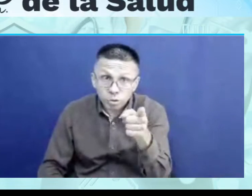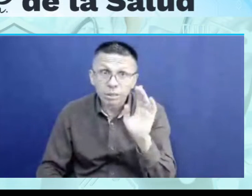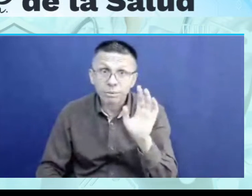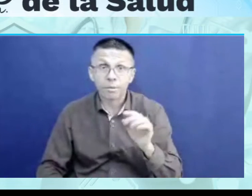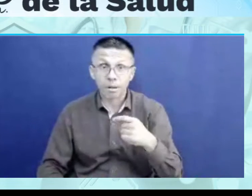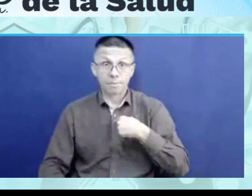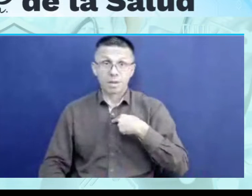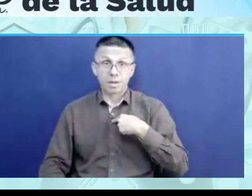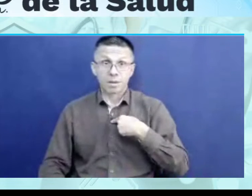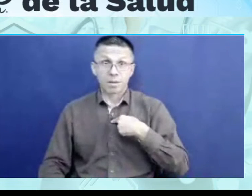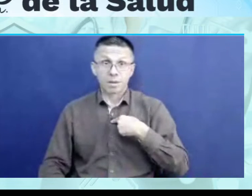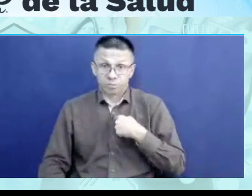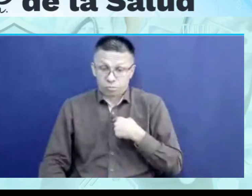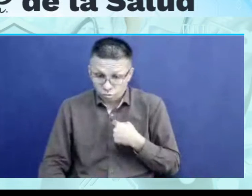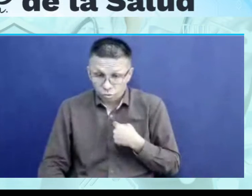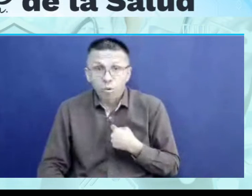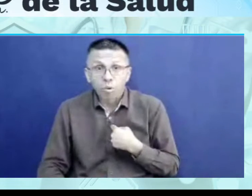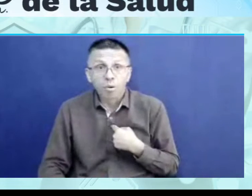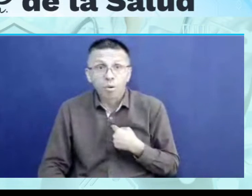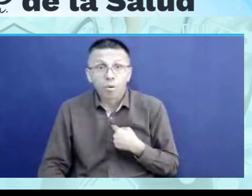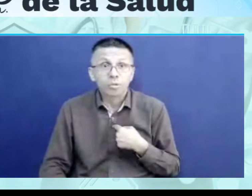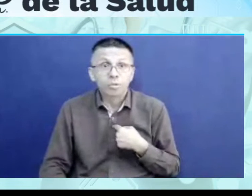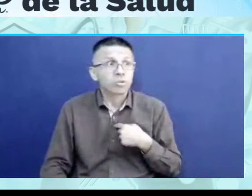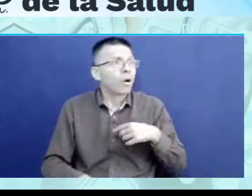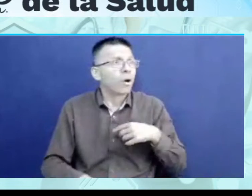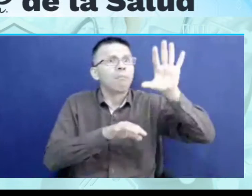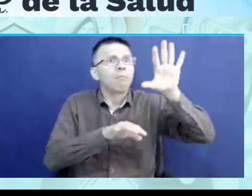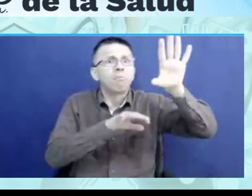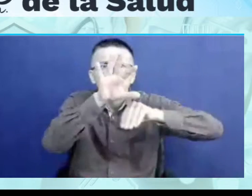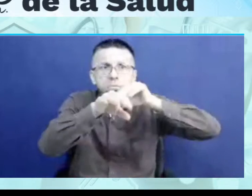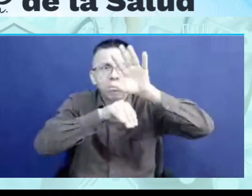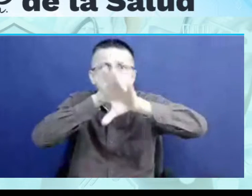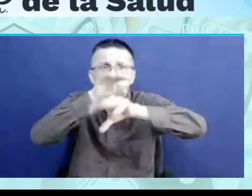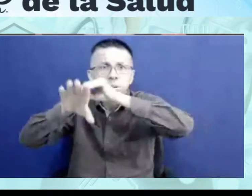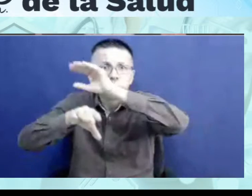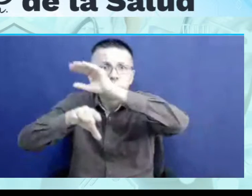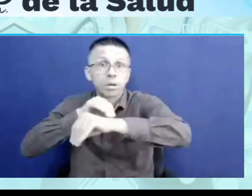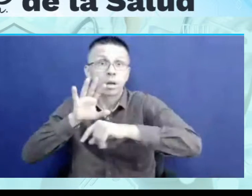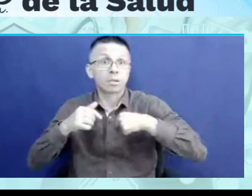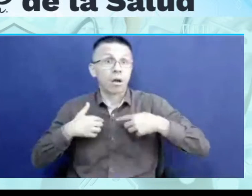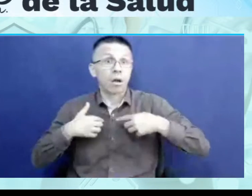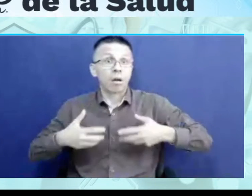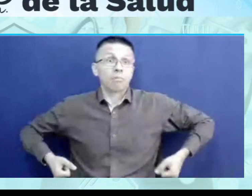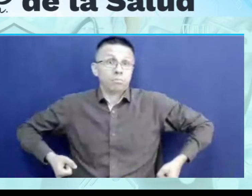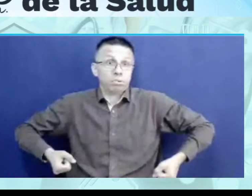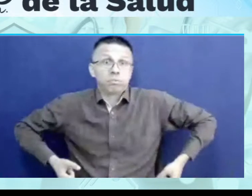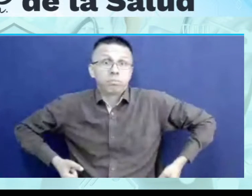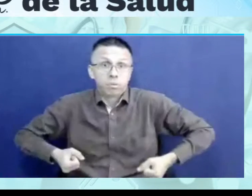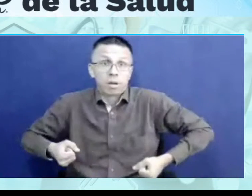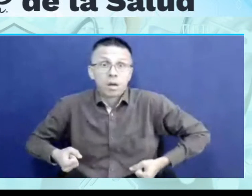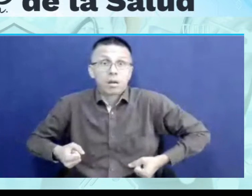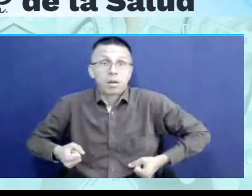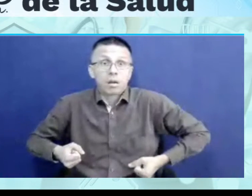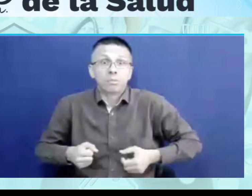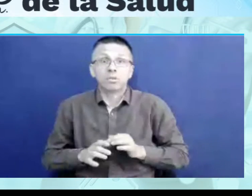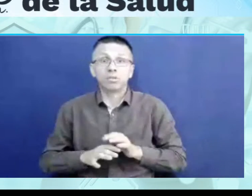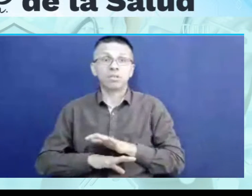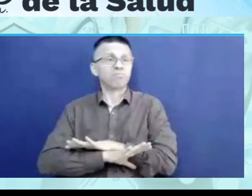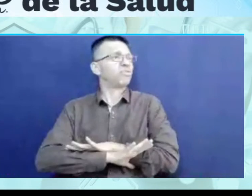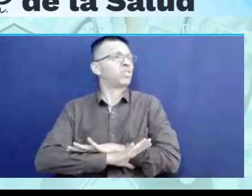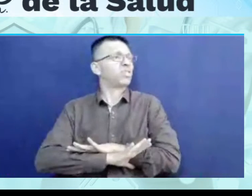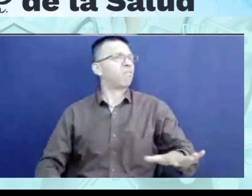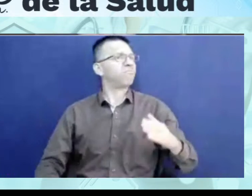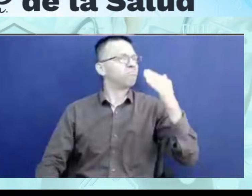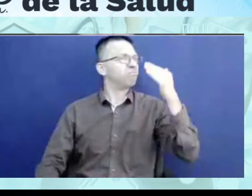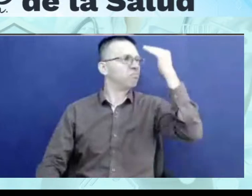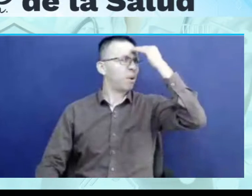Míreme a mí, inclusive, yo todo lo que he venido aprendiendo en mi vida, en materia, porque el hecho de que uno esté en silla de ruedas no implica que uno se la sepa toda, ¿no,